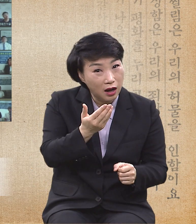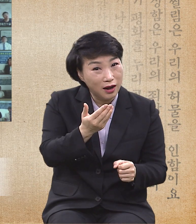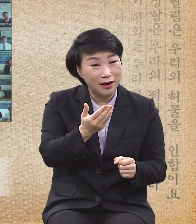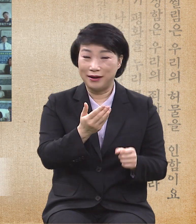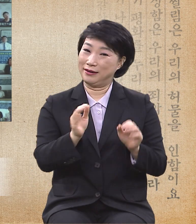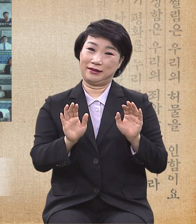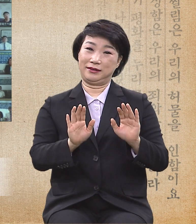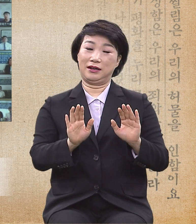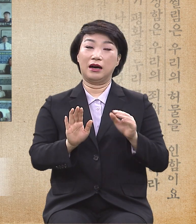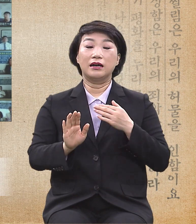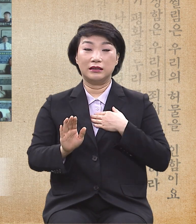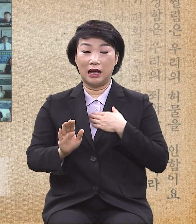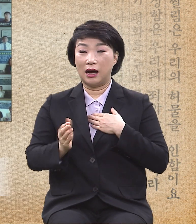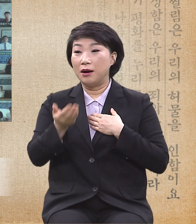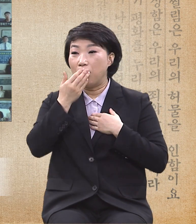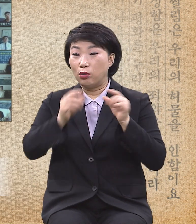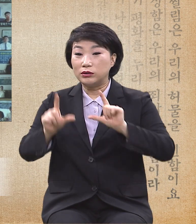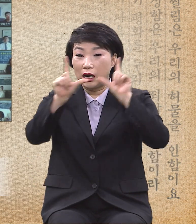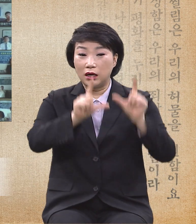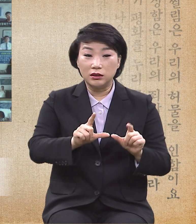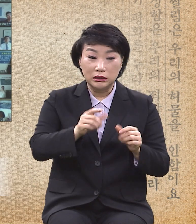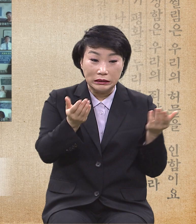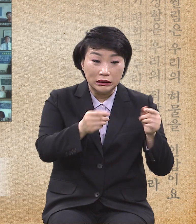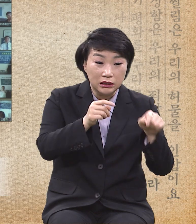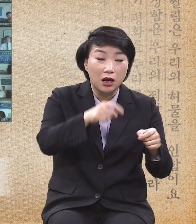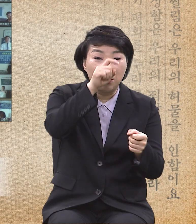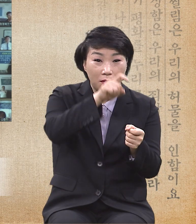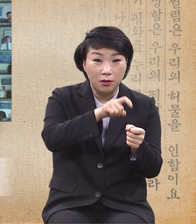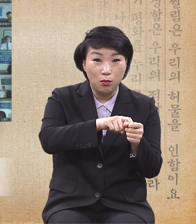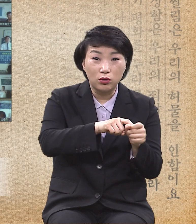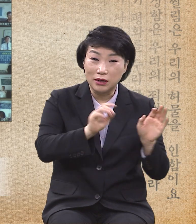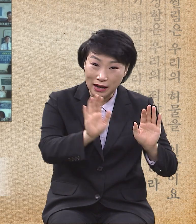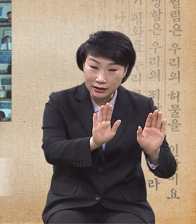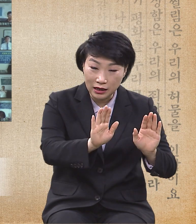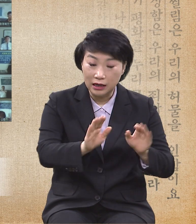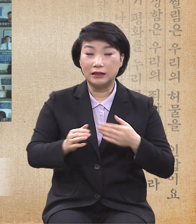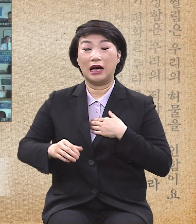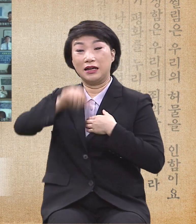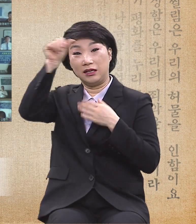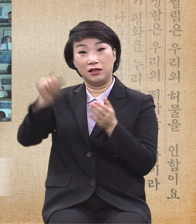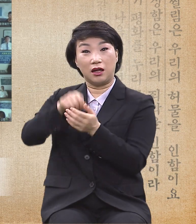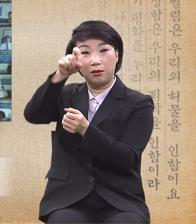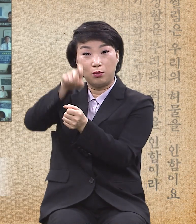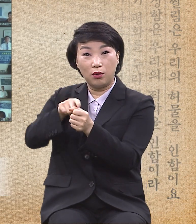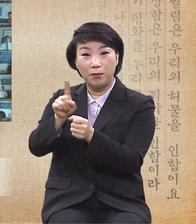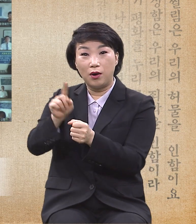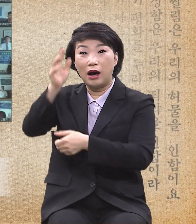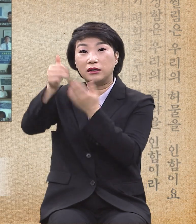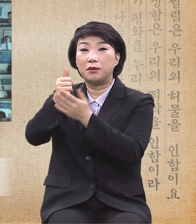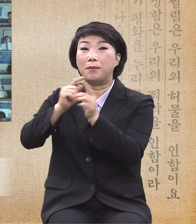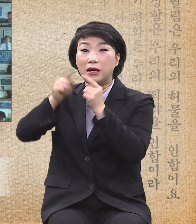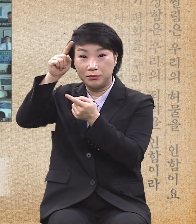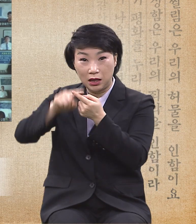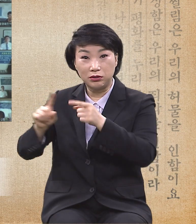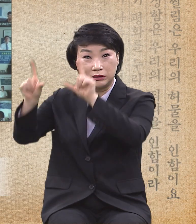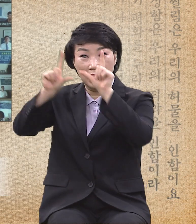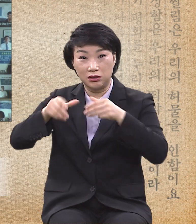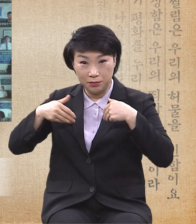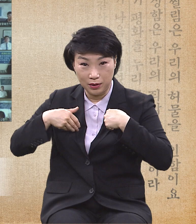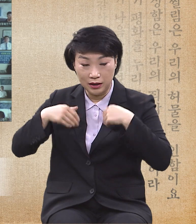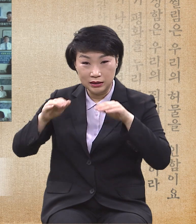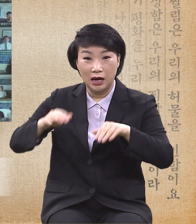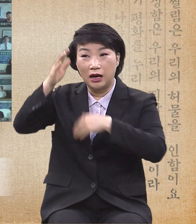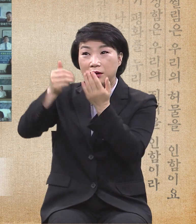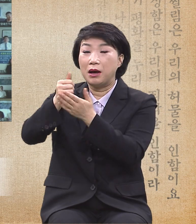내가 먹고 사는 것이 목적이 아니라 목적은 하나님 말씀대로 사는 것이 목적이요.